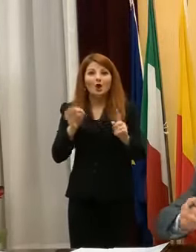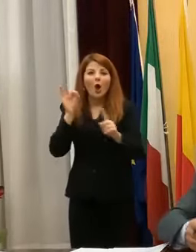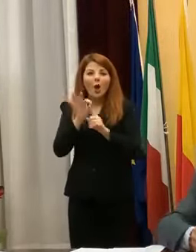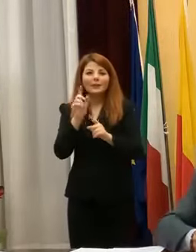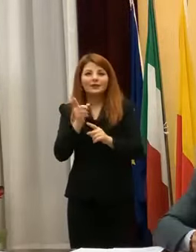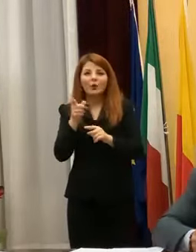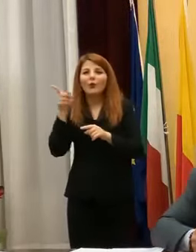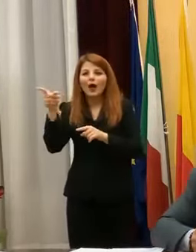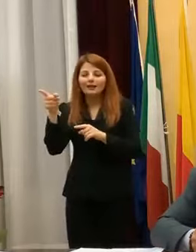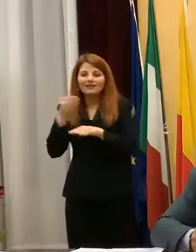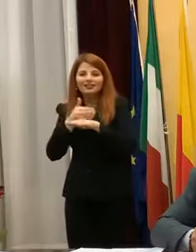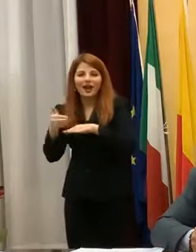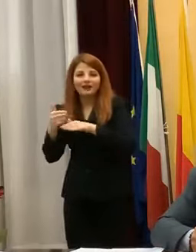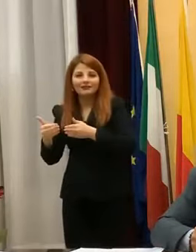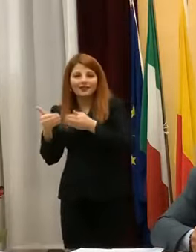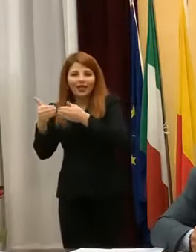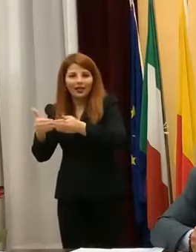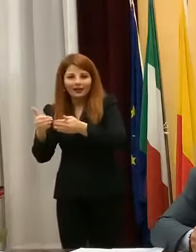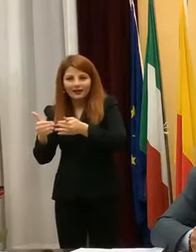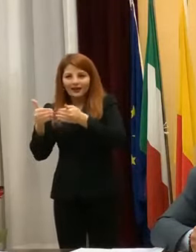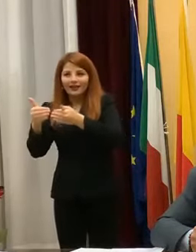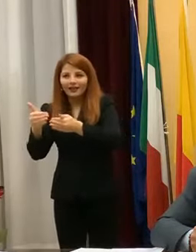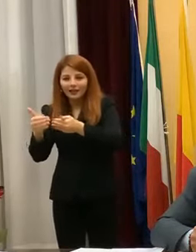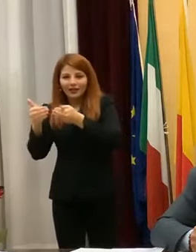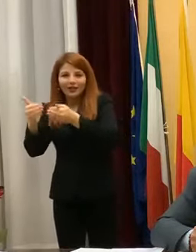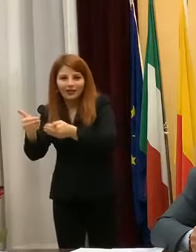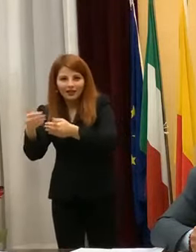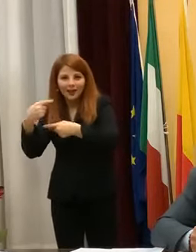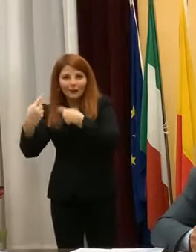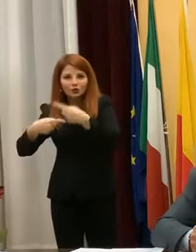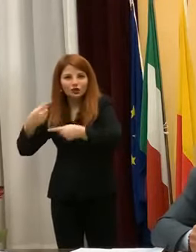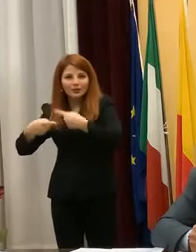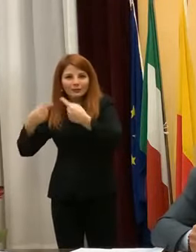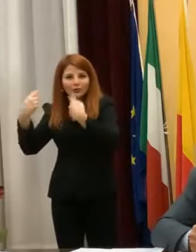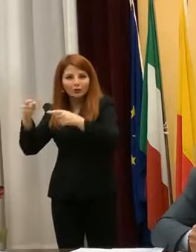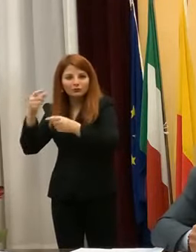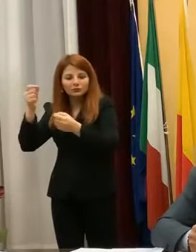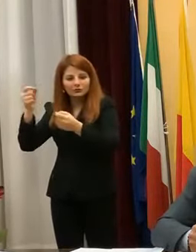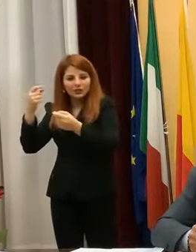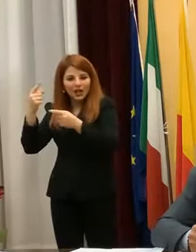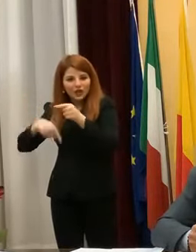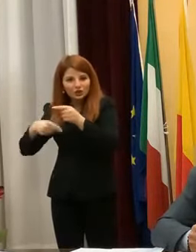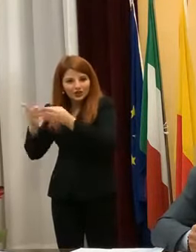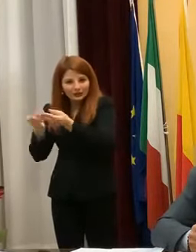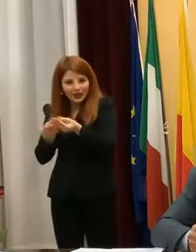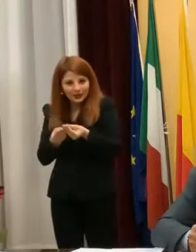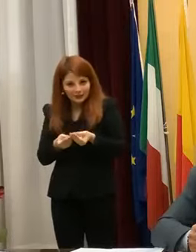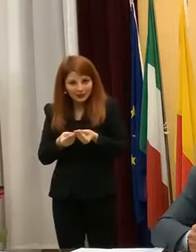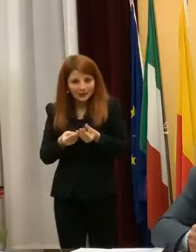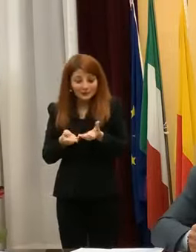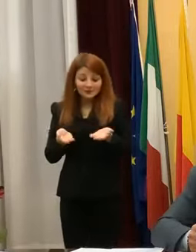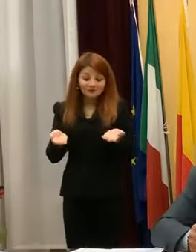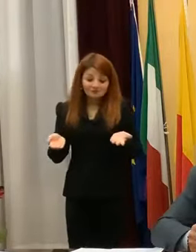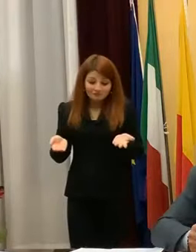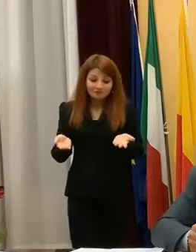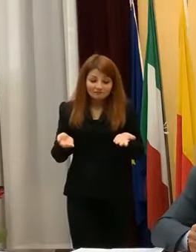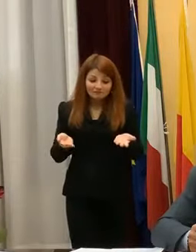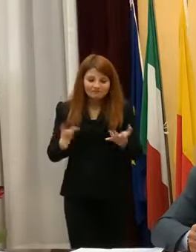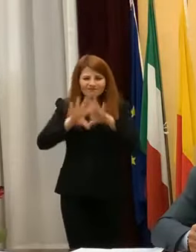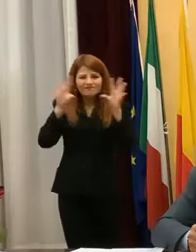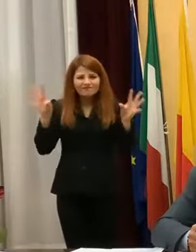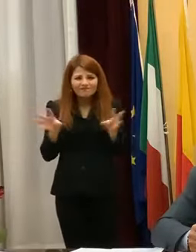ogni ora in più, una grande omissione in più. Quindi di tutto questo ovviamente